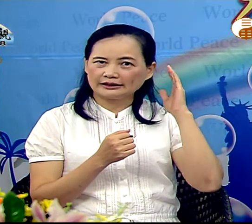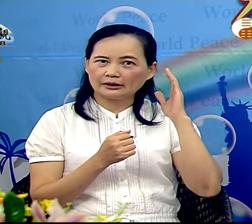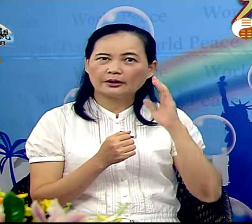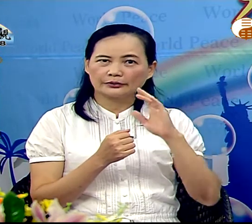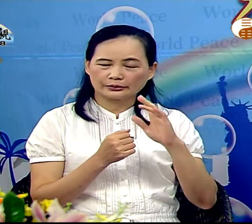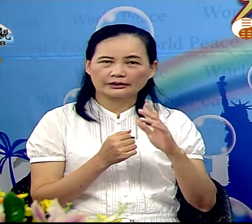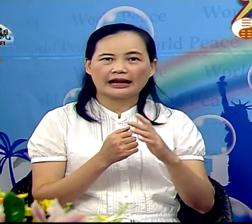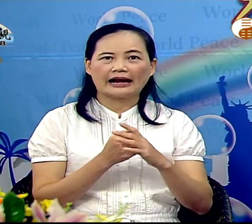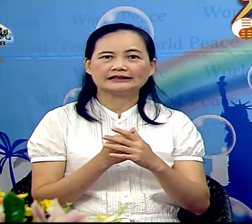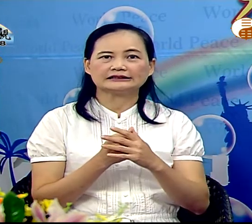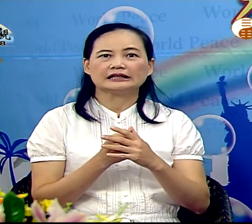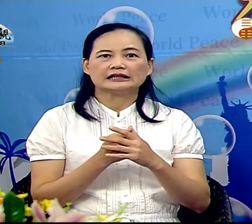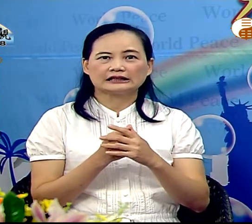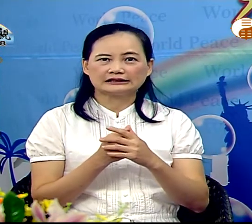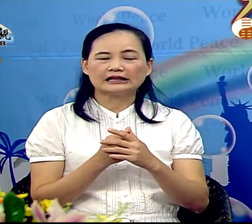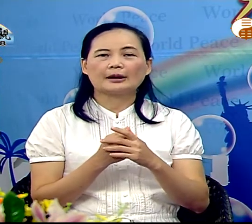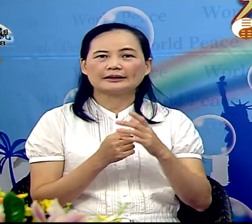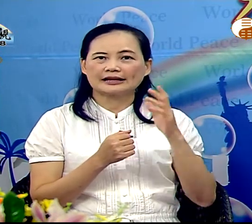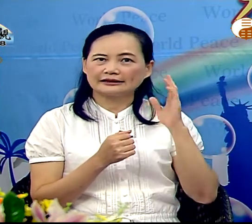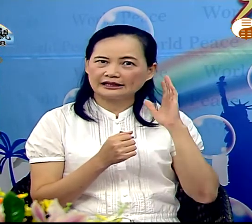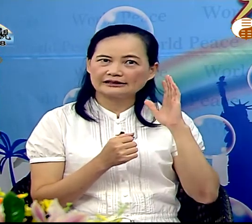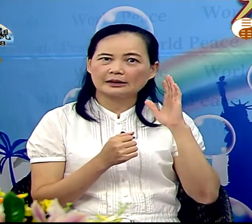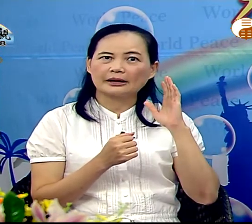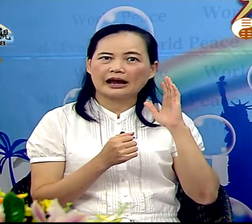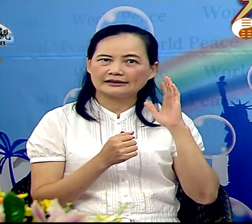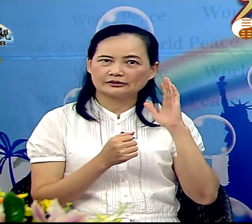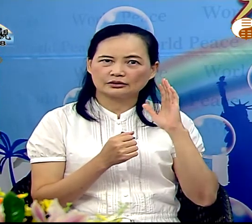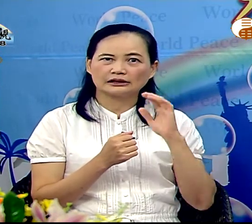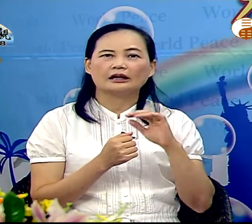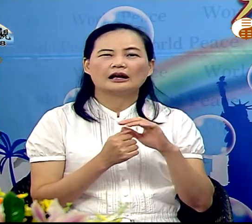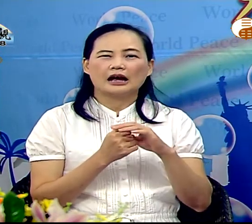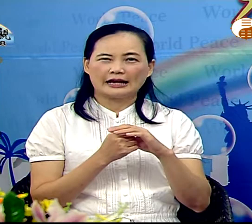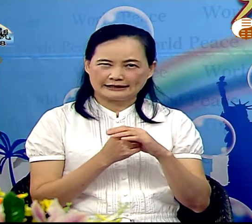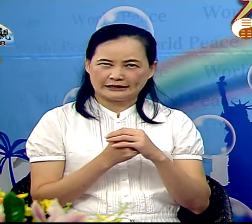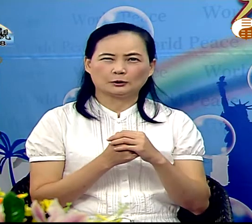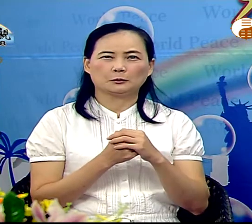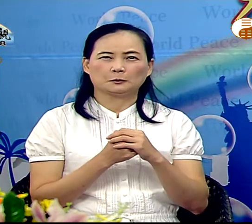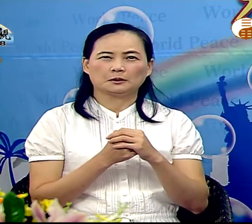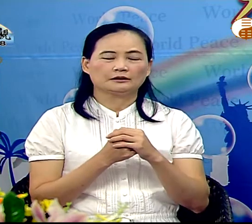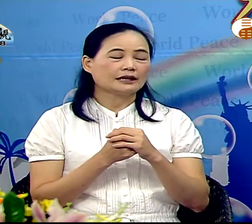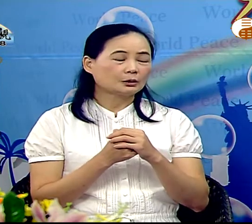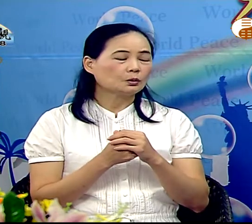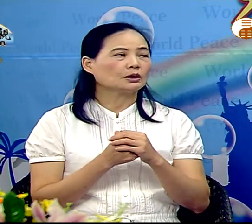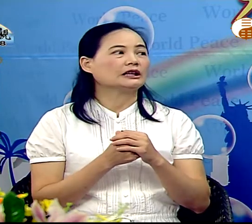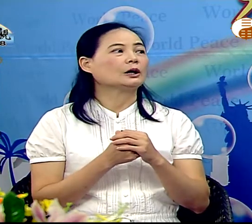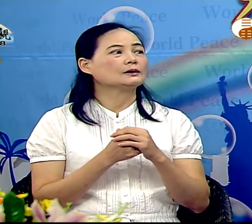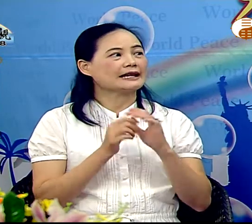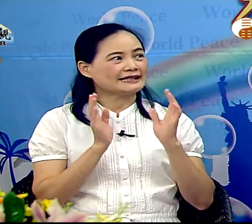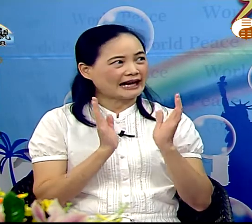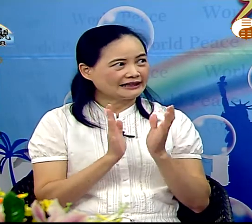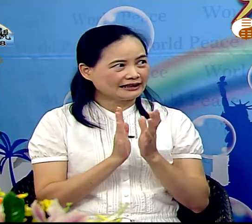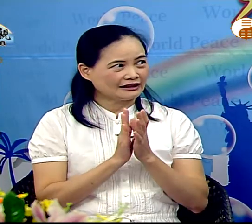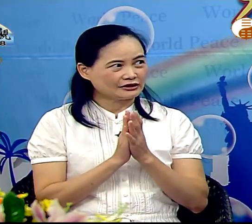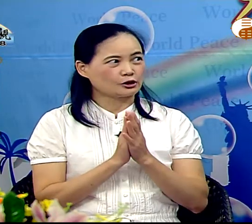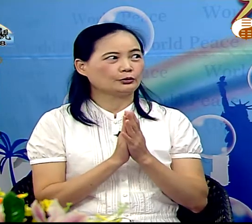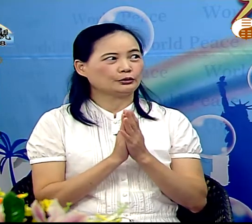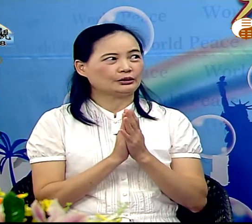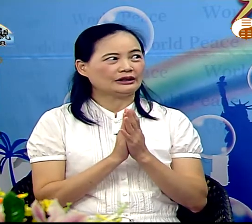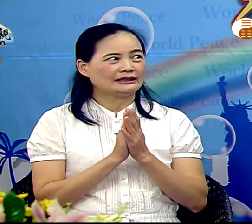听会说的孩子，可是他们在听上面还是觉得很辛苦。那如果能够再加一点点手语，他